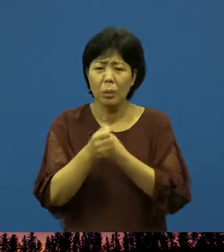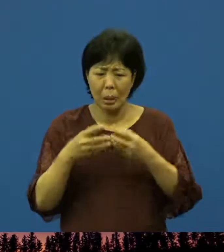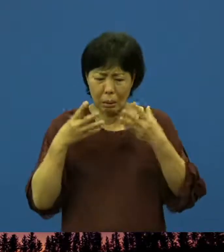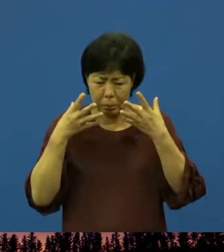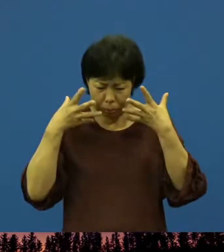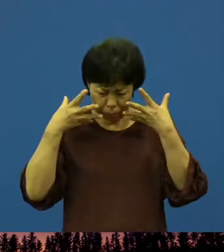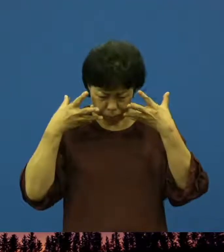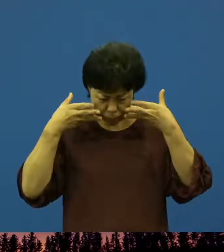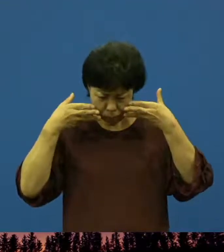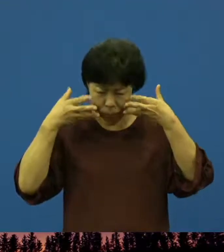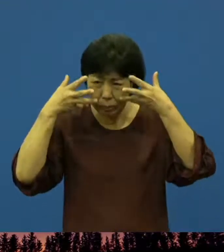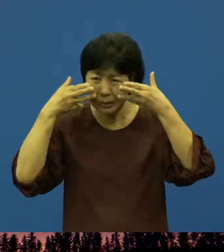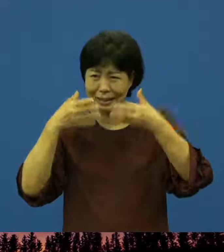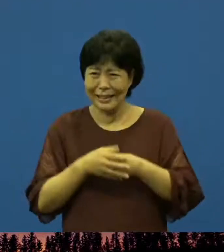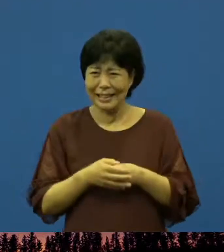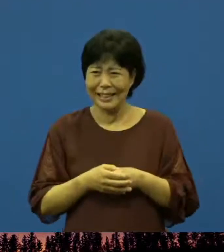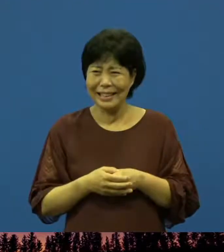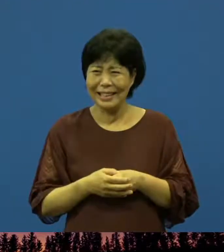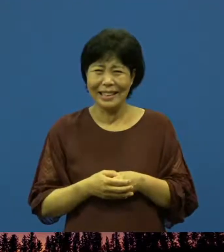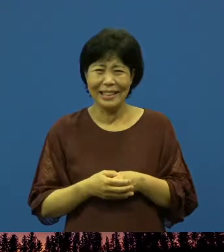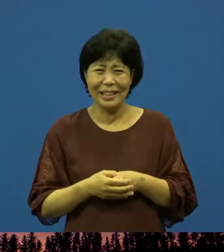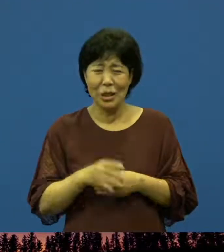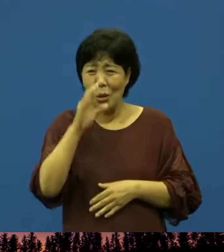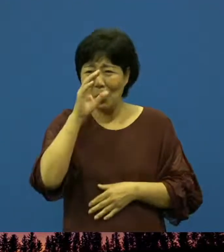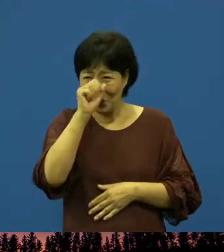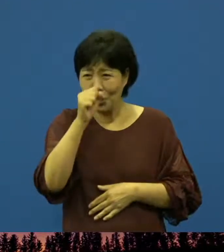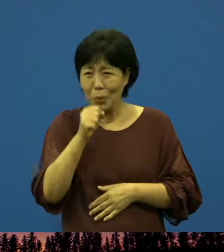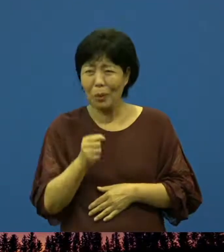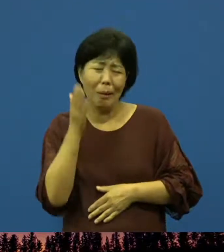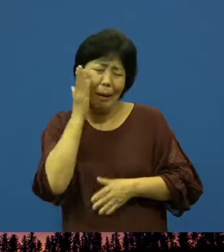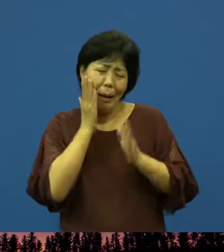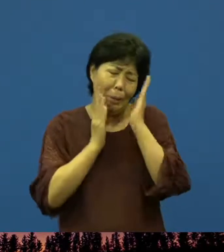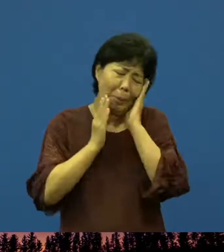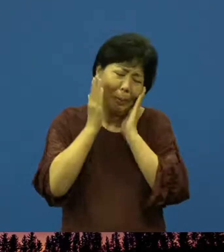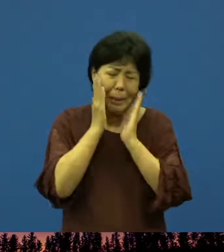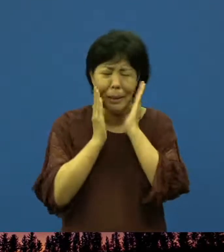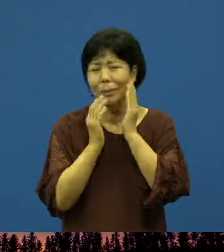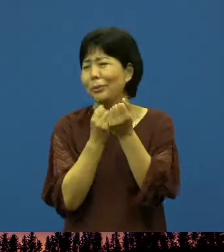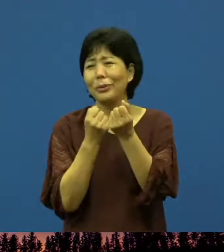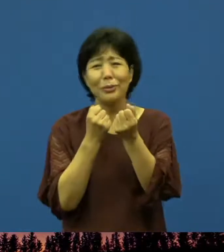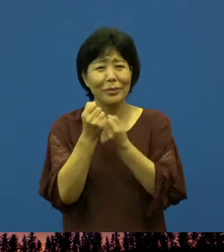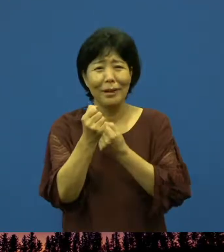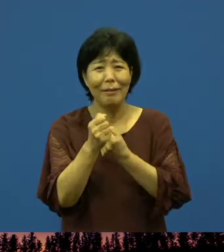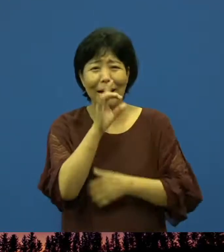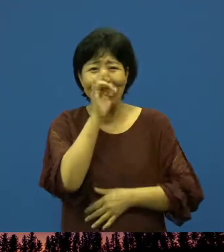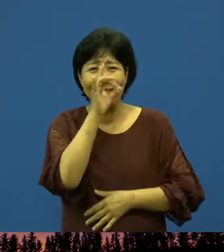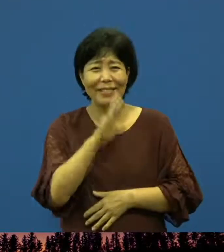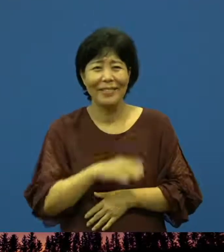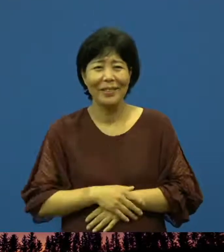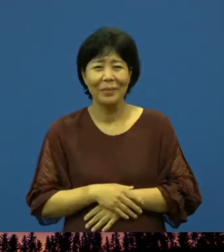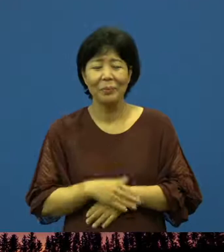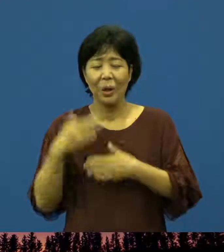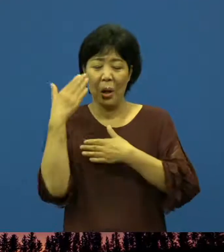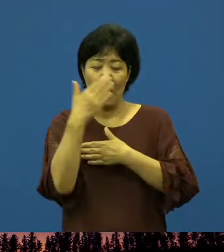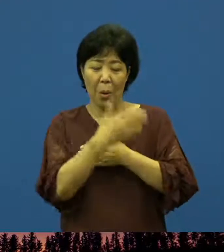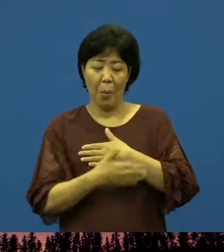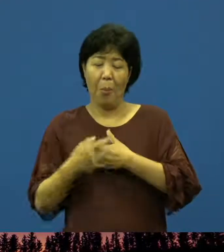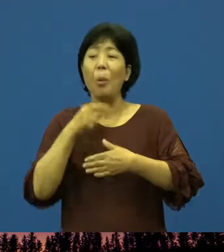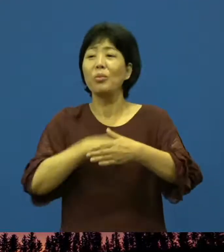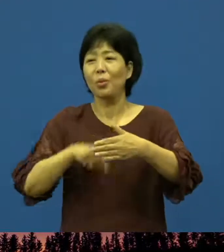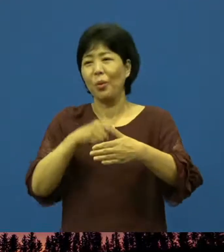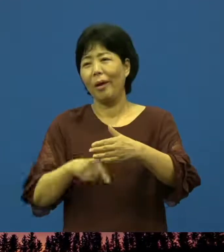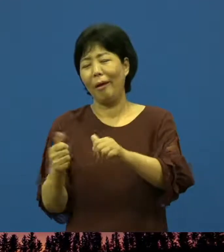로션을 막 바르고 또 바르고 안 되는 거예요. 왜? 나이가 들면 몸 안에 죽음의 사건이 매일 일어나고 있는